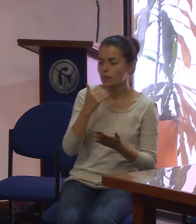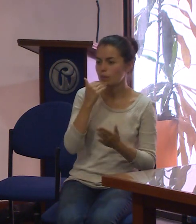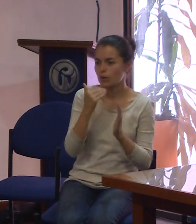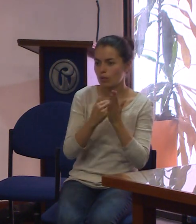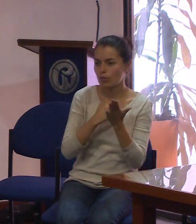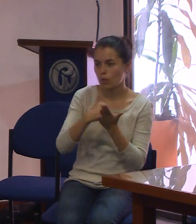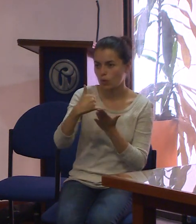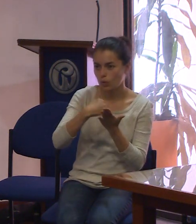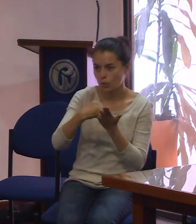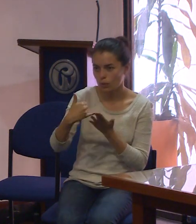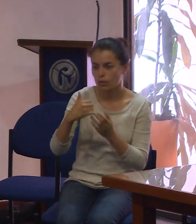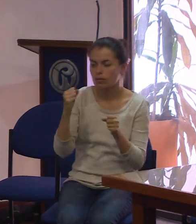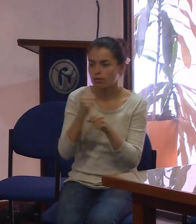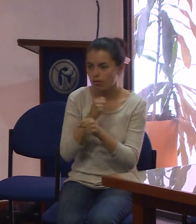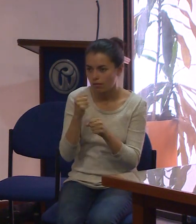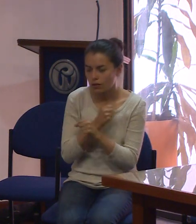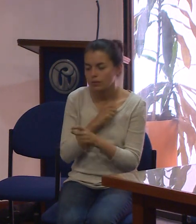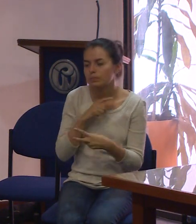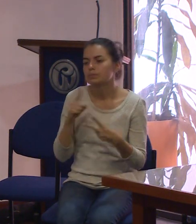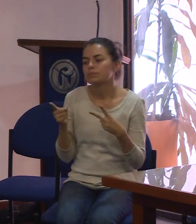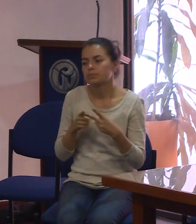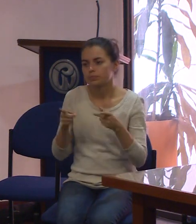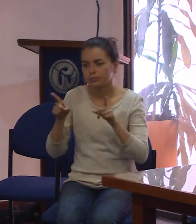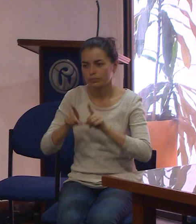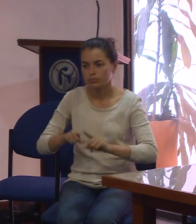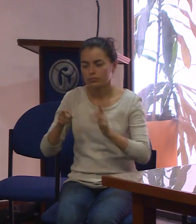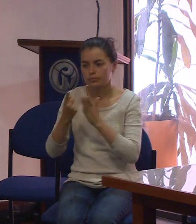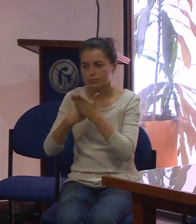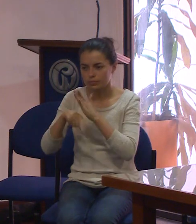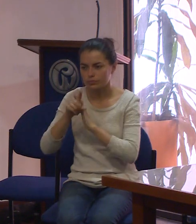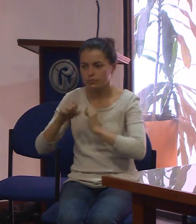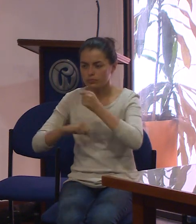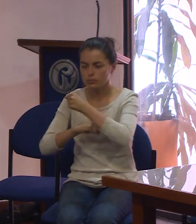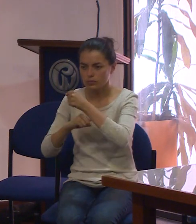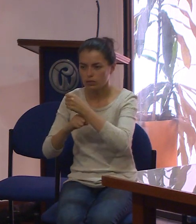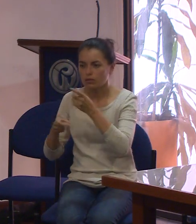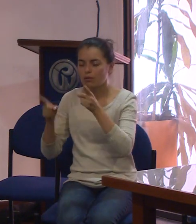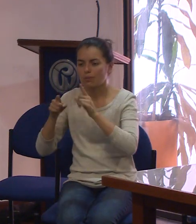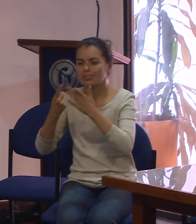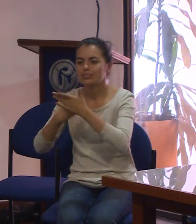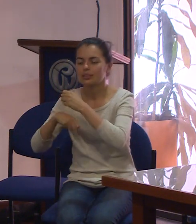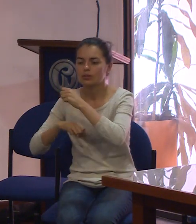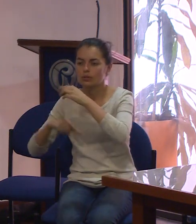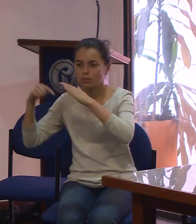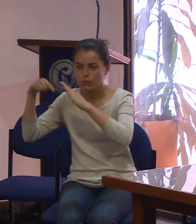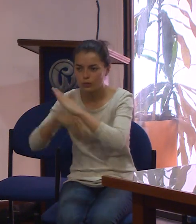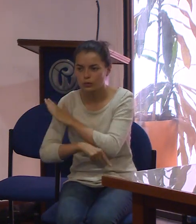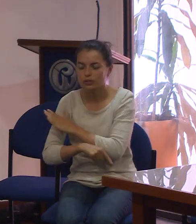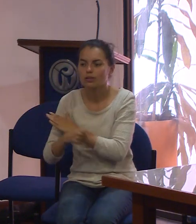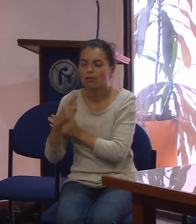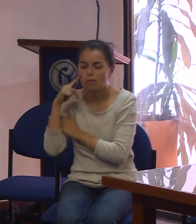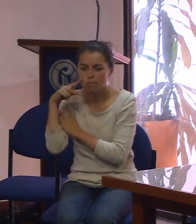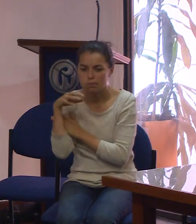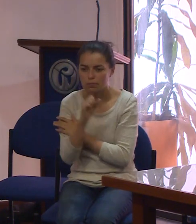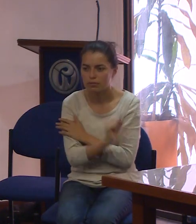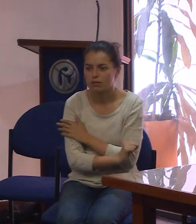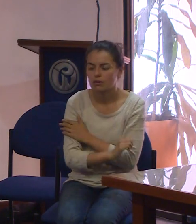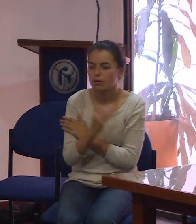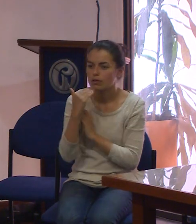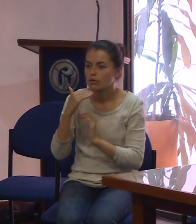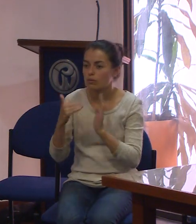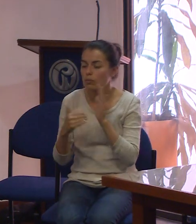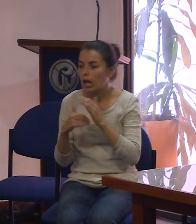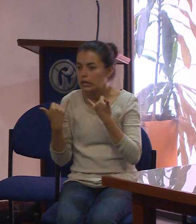nivel de los diferentes ciclos de fundamentación y profundización. Entonces, cuando uno ya está